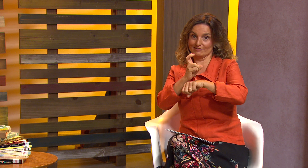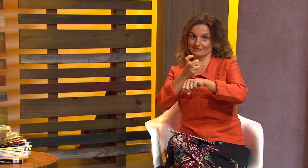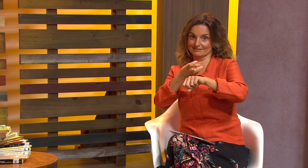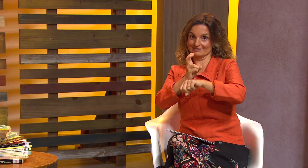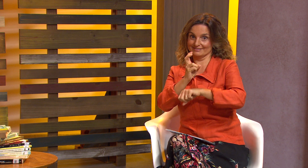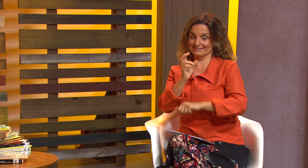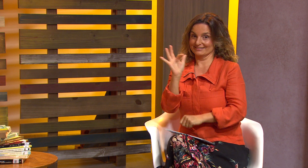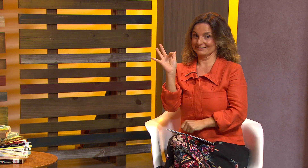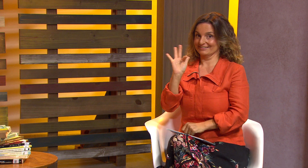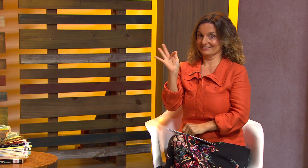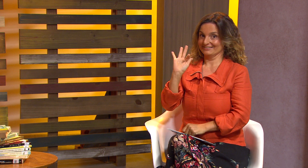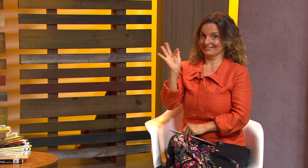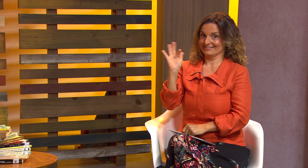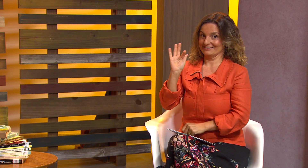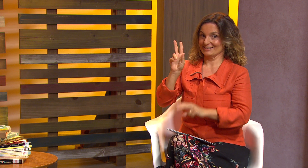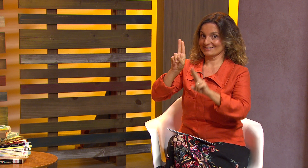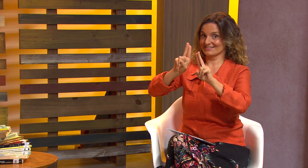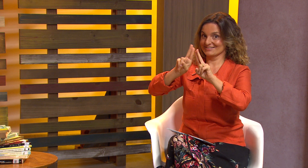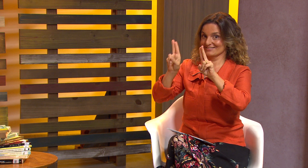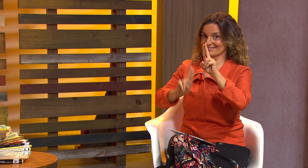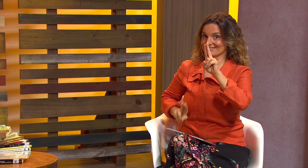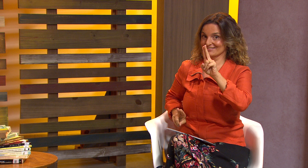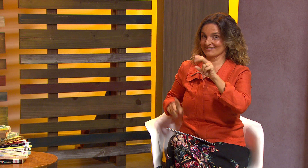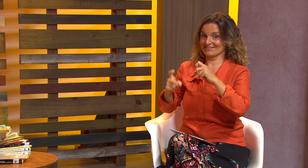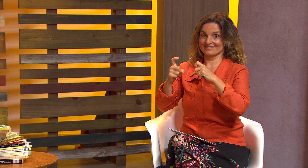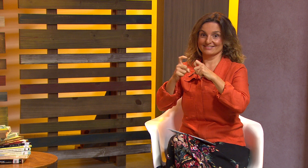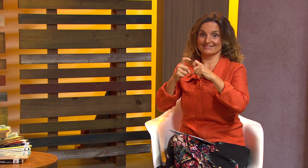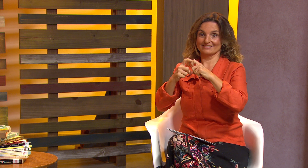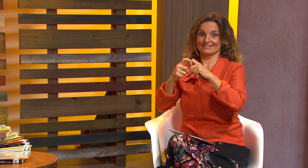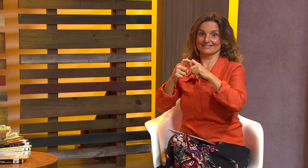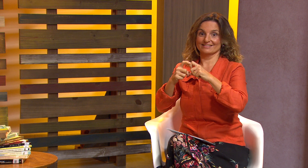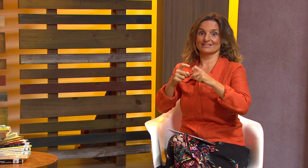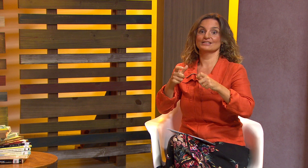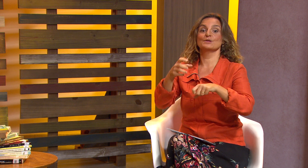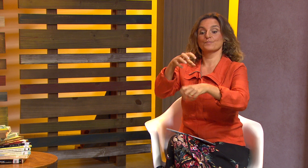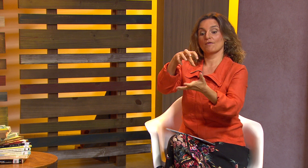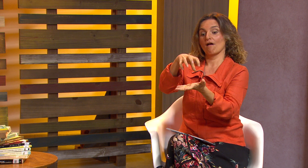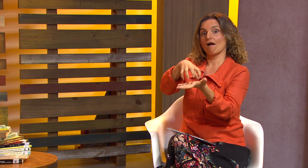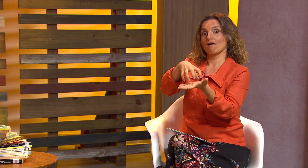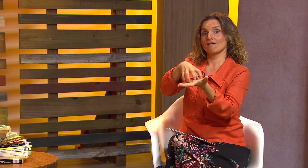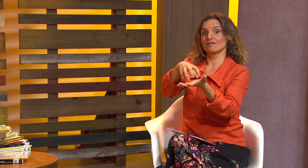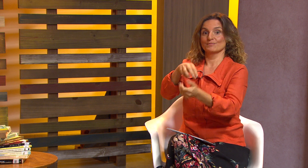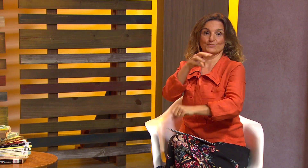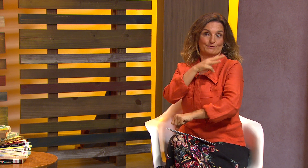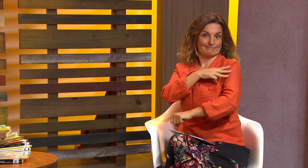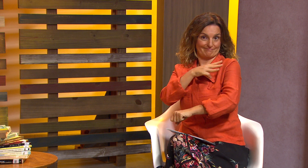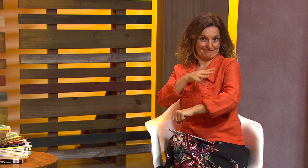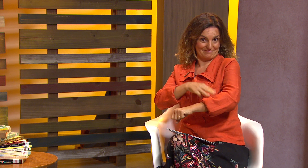está cursando o 5º período da Faculdade de Medicina da UFRJ, Campus